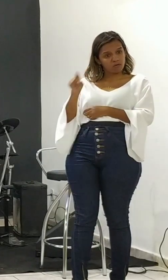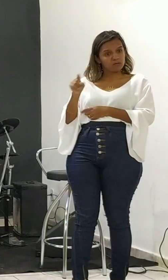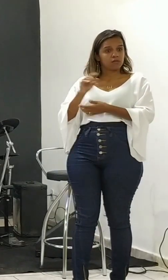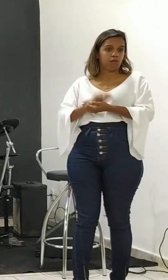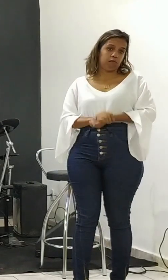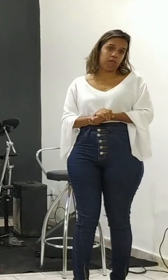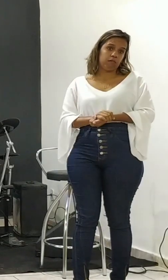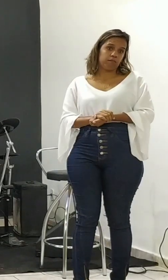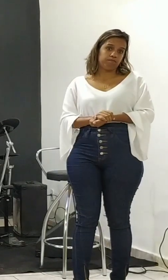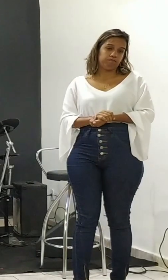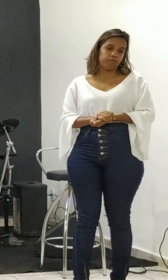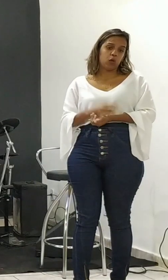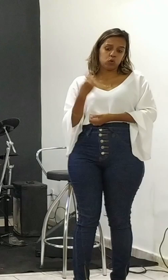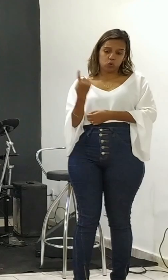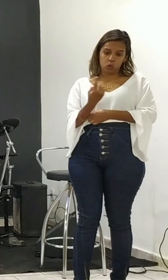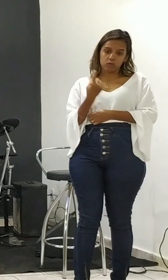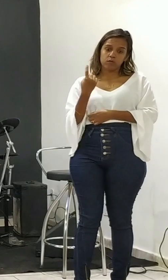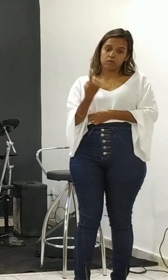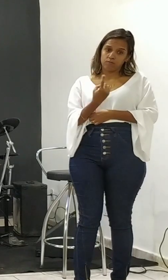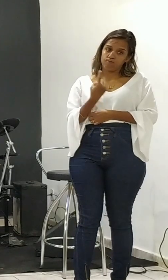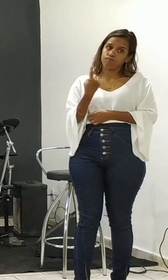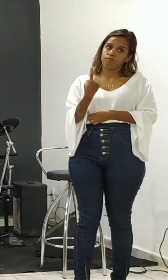Mesmo quando